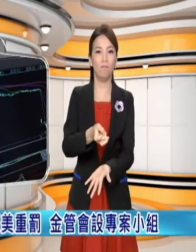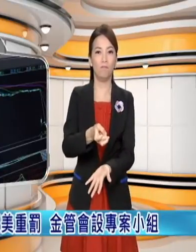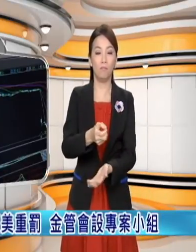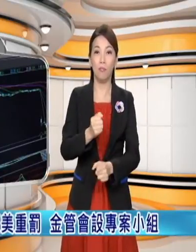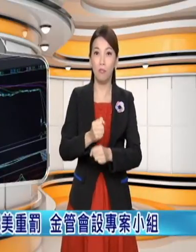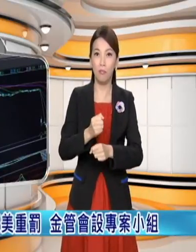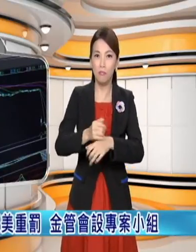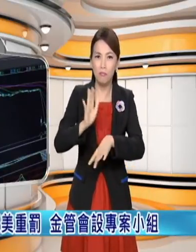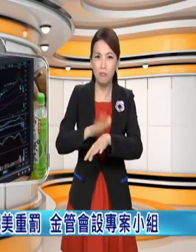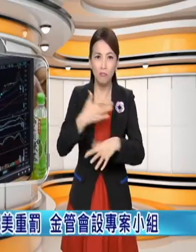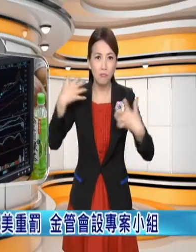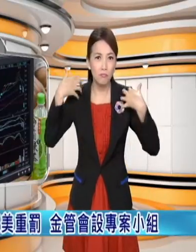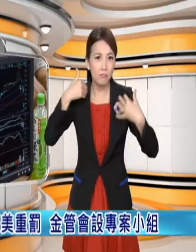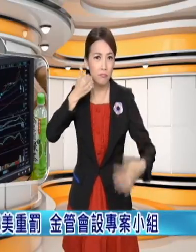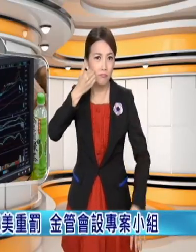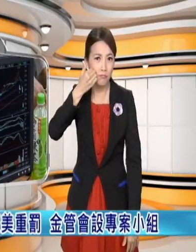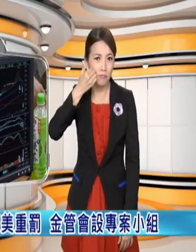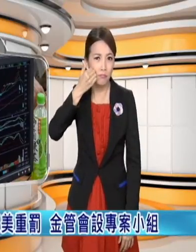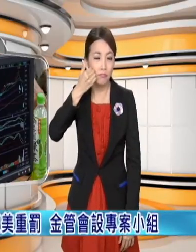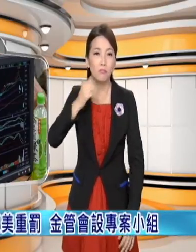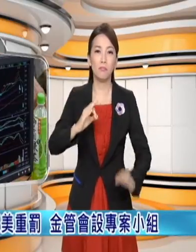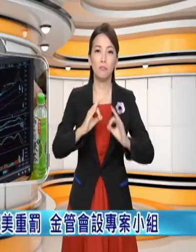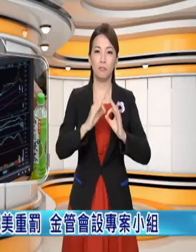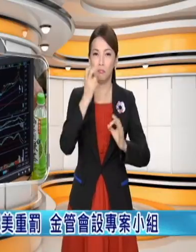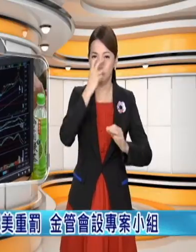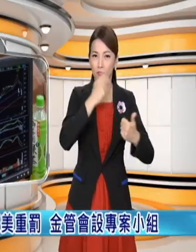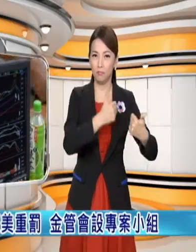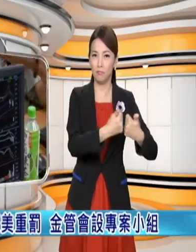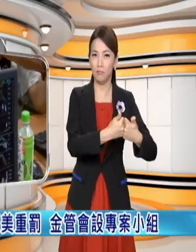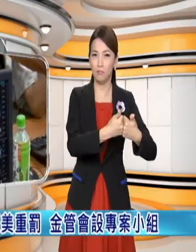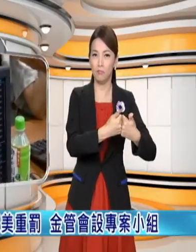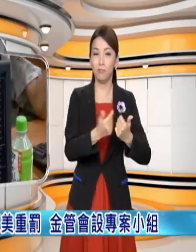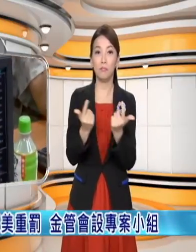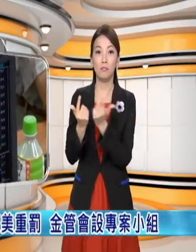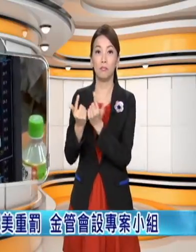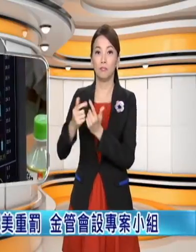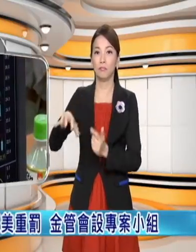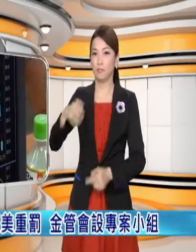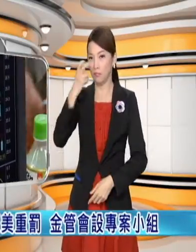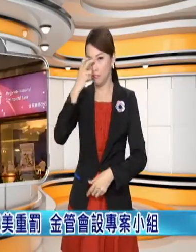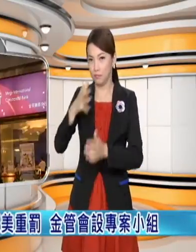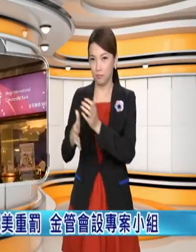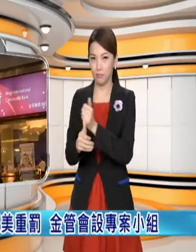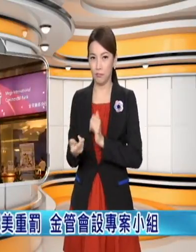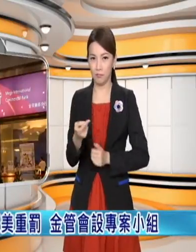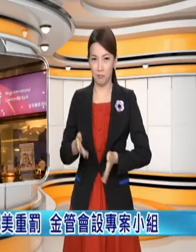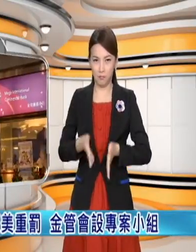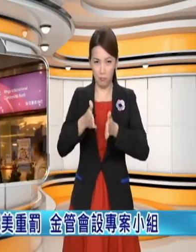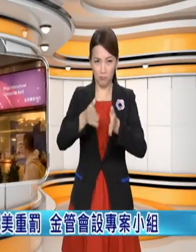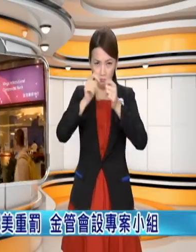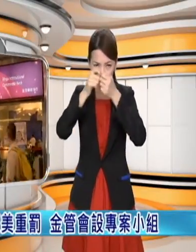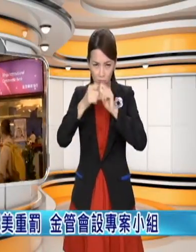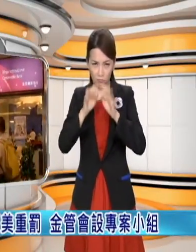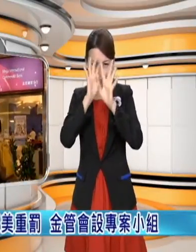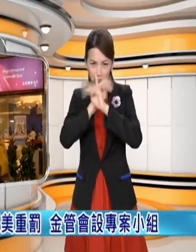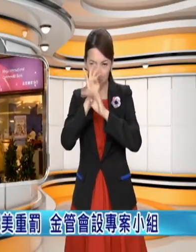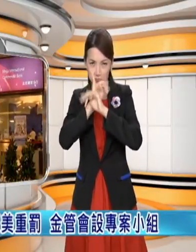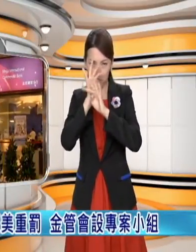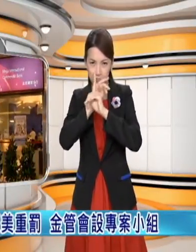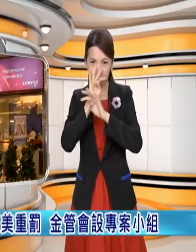管会和台北地检署将分别调查追究相关的责任。金管会表